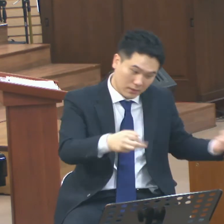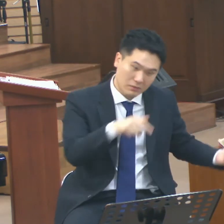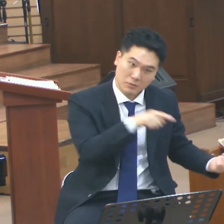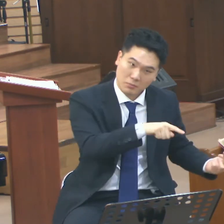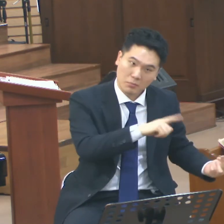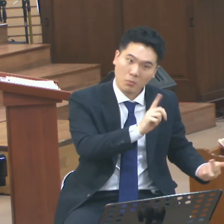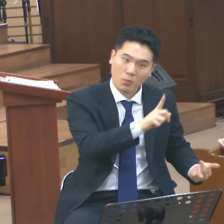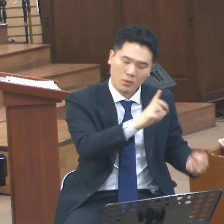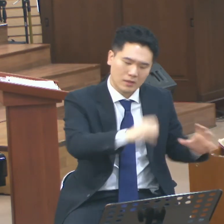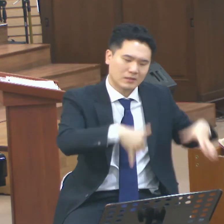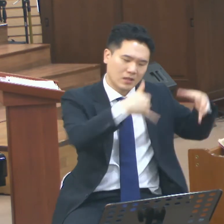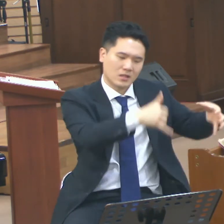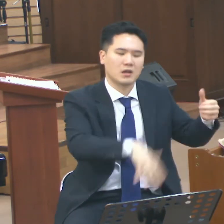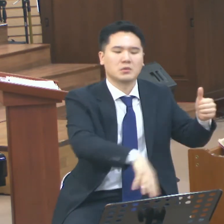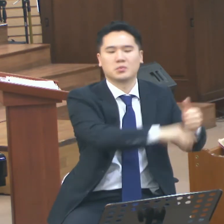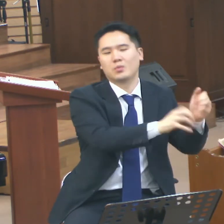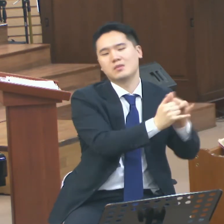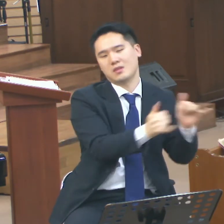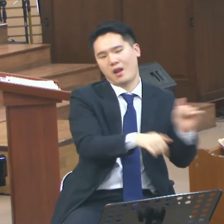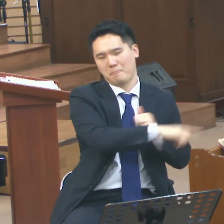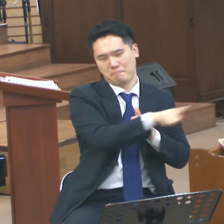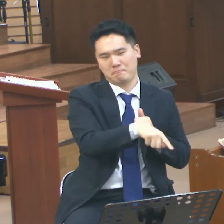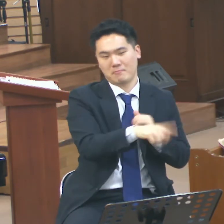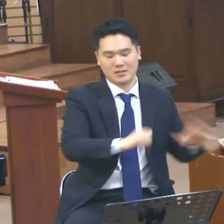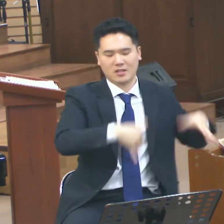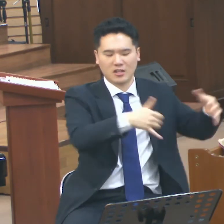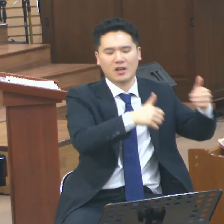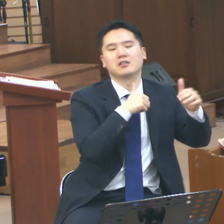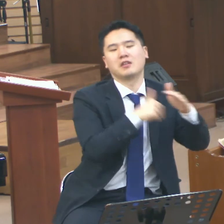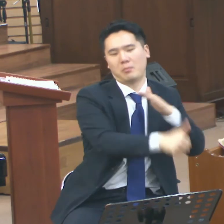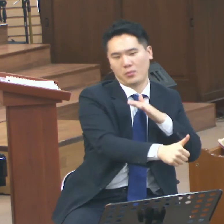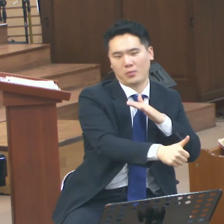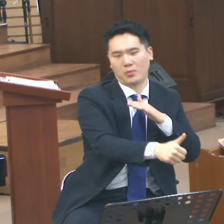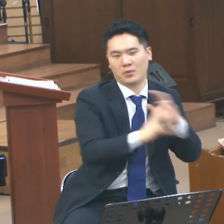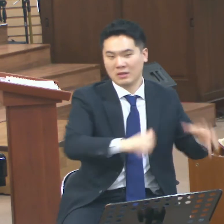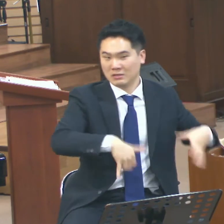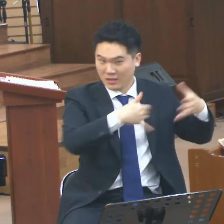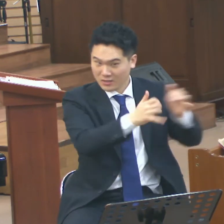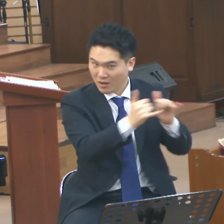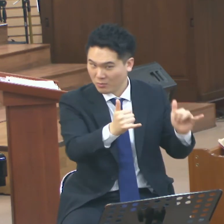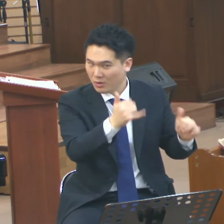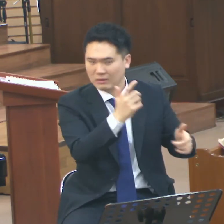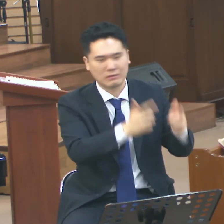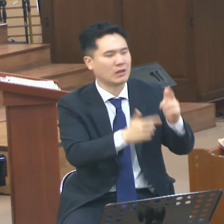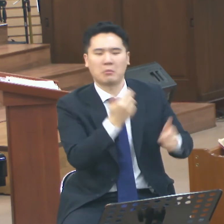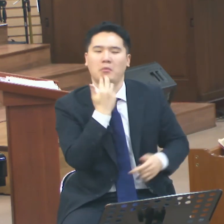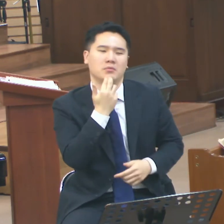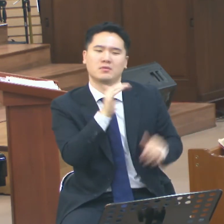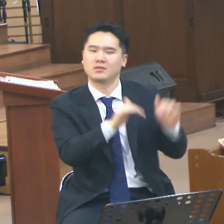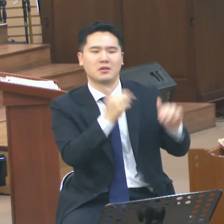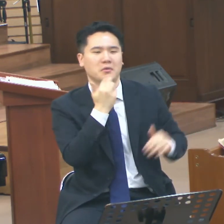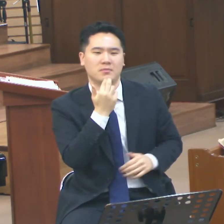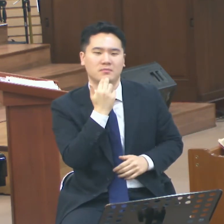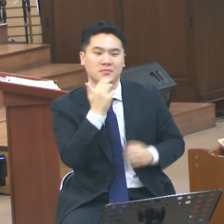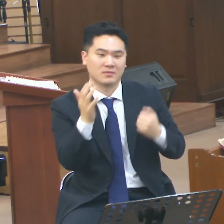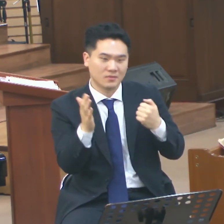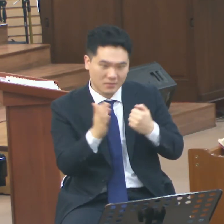세상을 대표하는 사람들이었어요. 세상 사람들과 다르지 않았어요. 그래서 미워했던